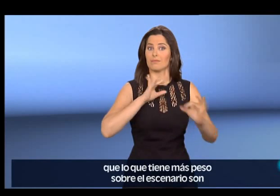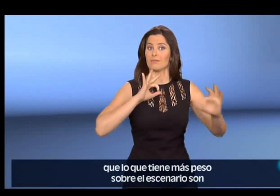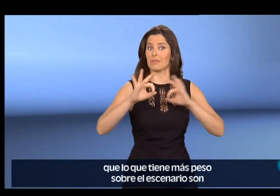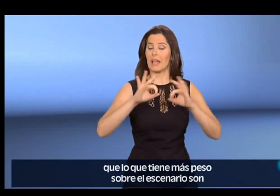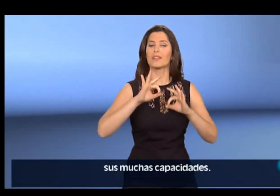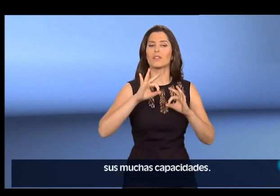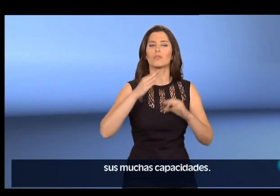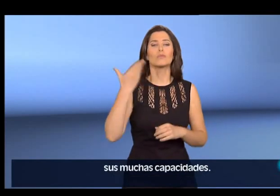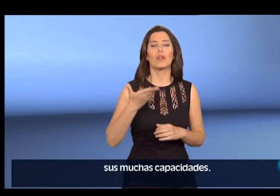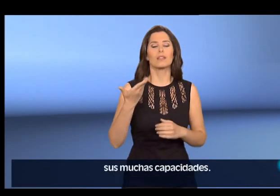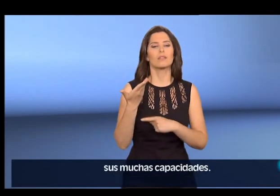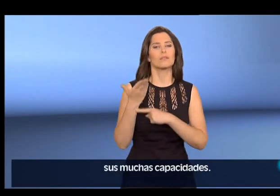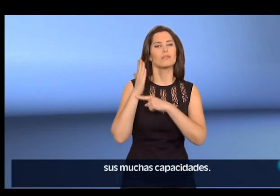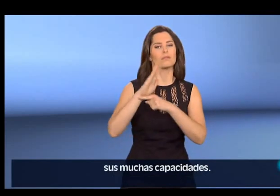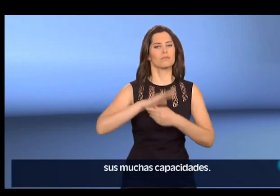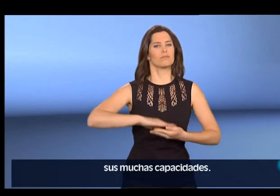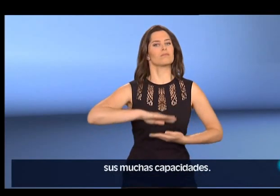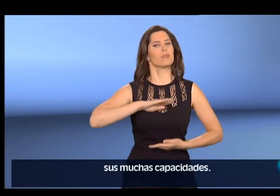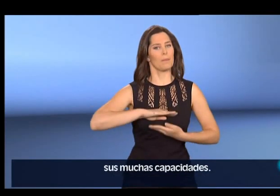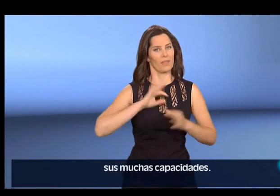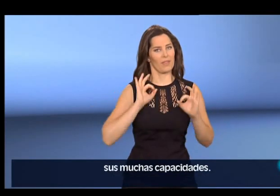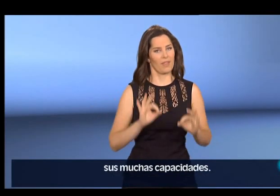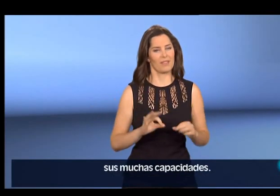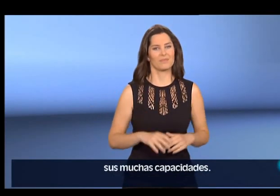escenario son sus muchas capacidades.